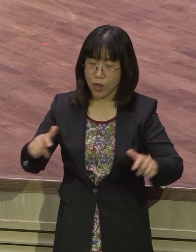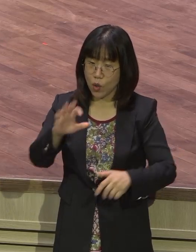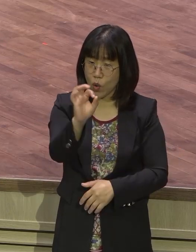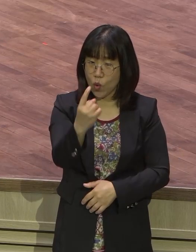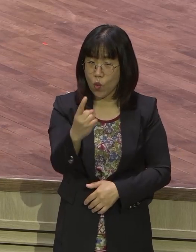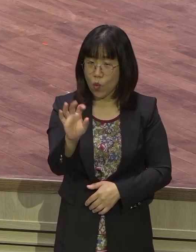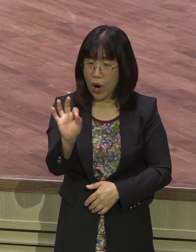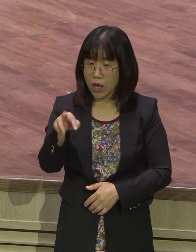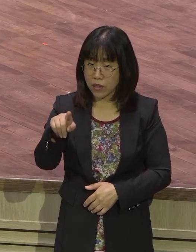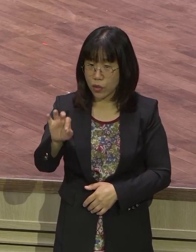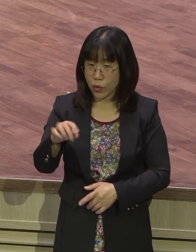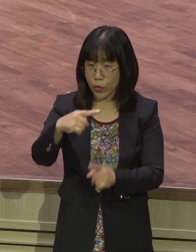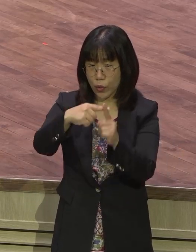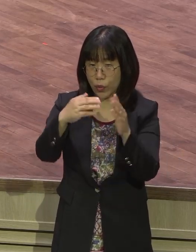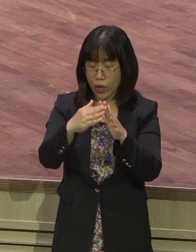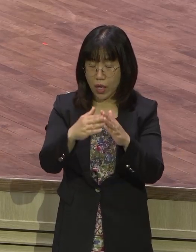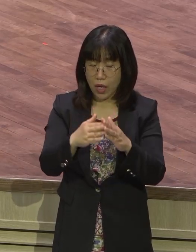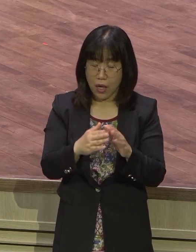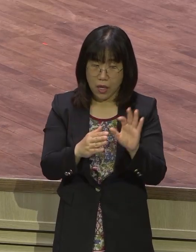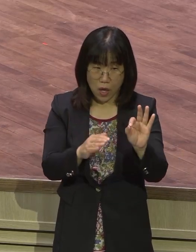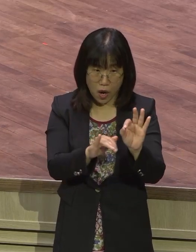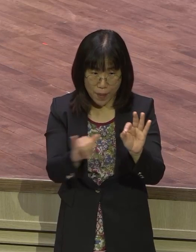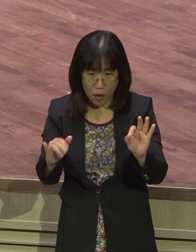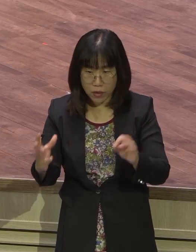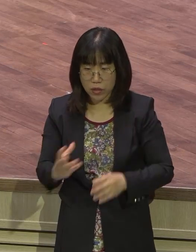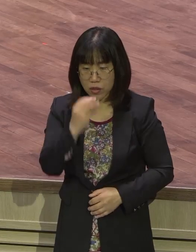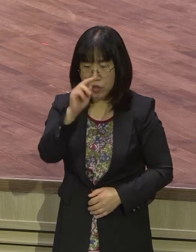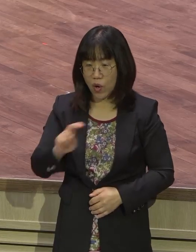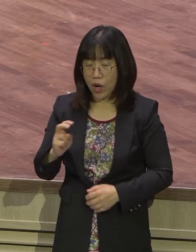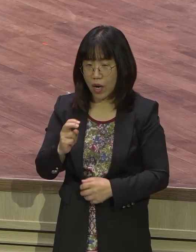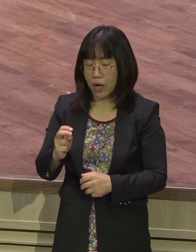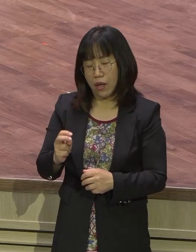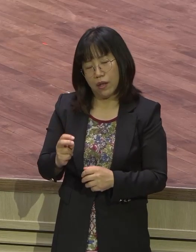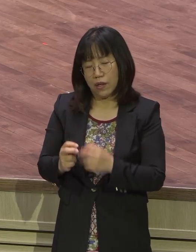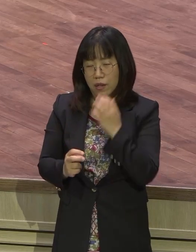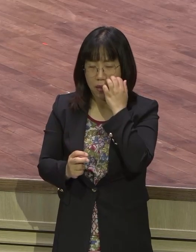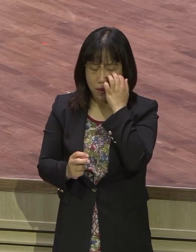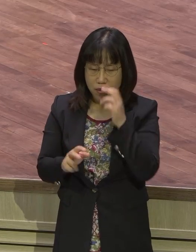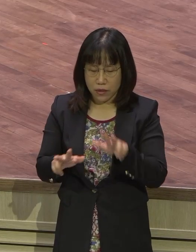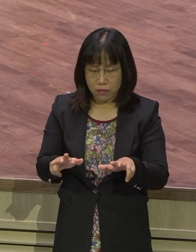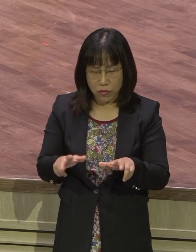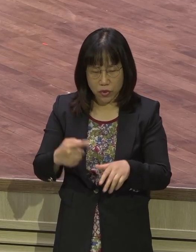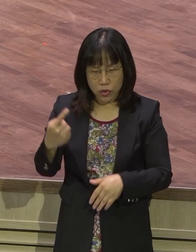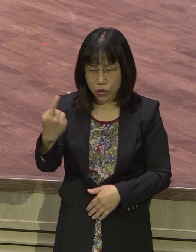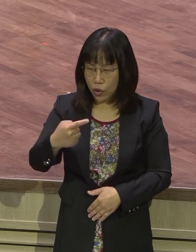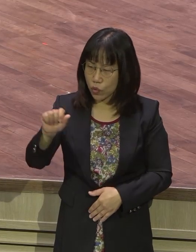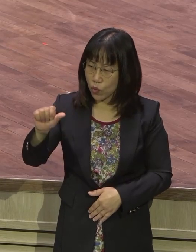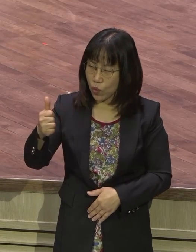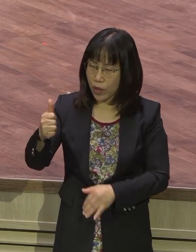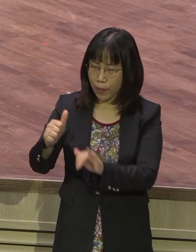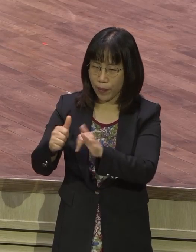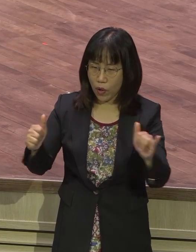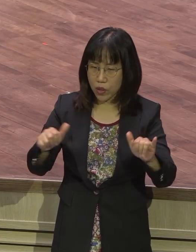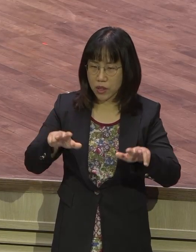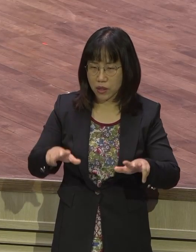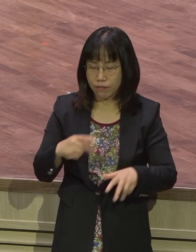11명 때문에 10몇 명이 걸리고 또 성가대하다가 걸리고 지금 1,500명 전부